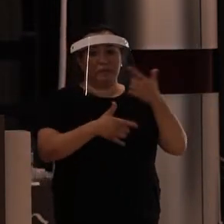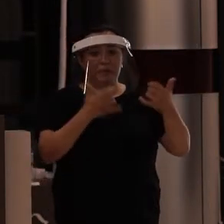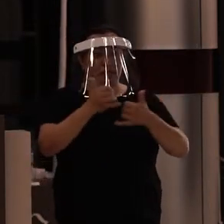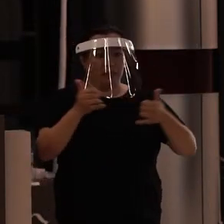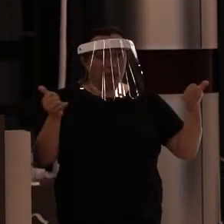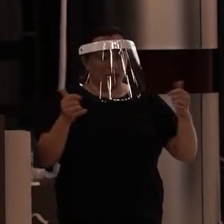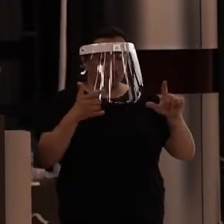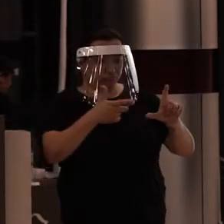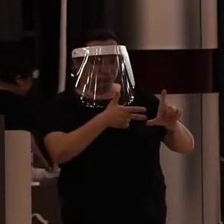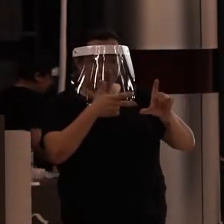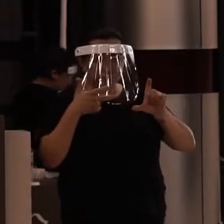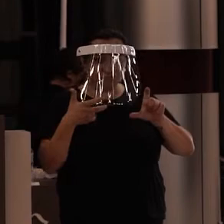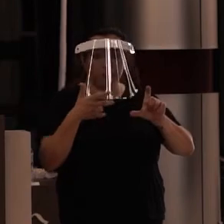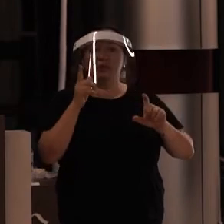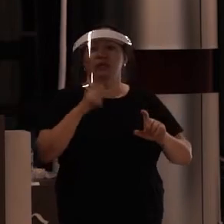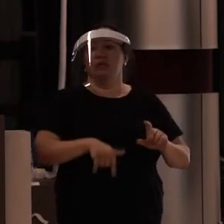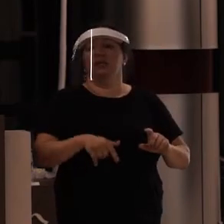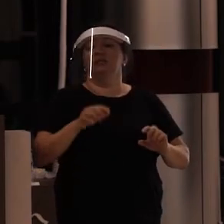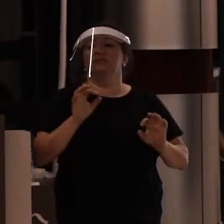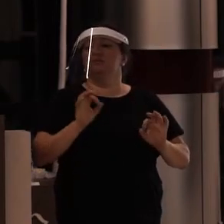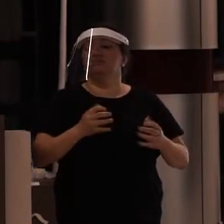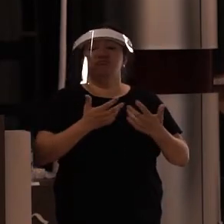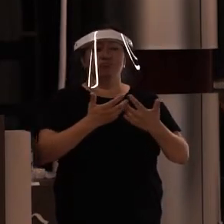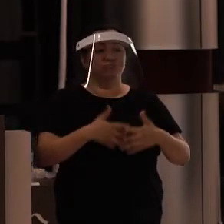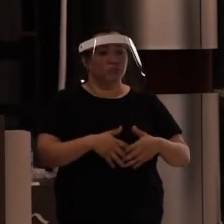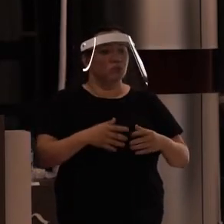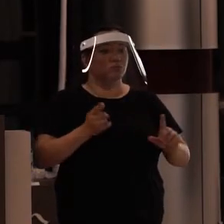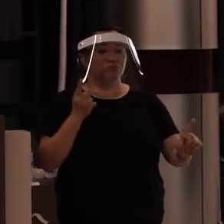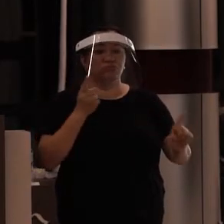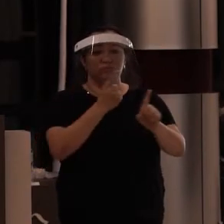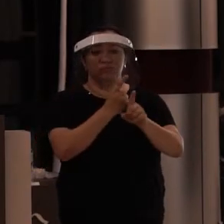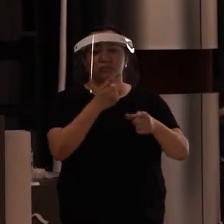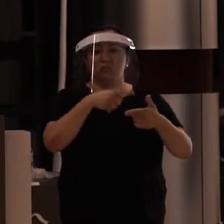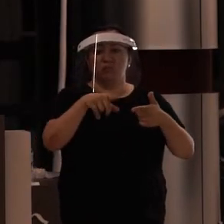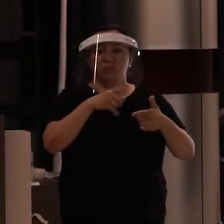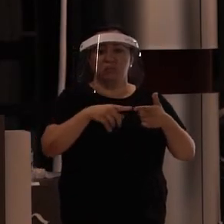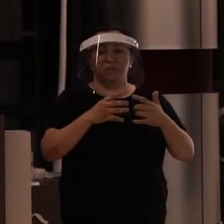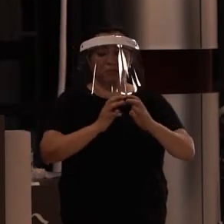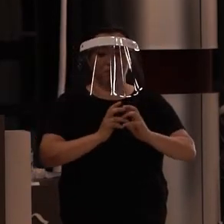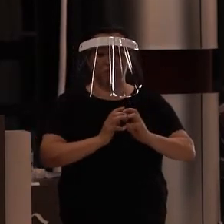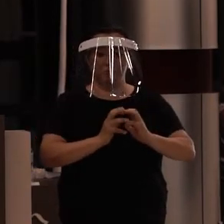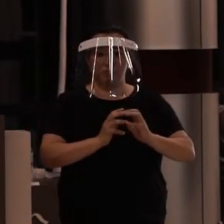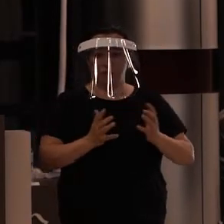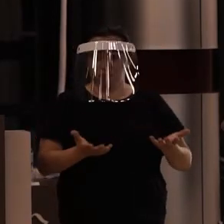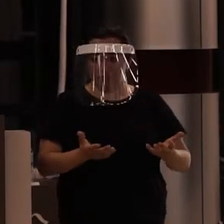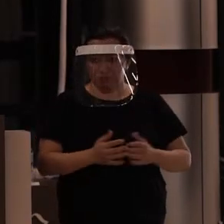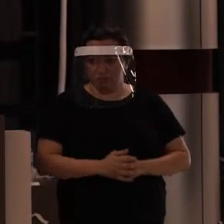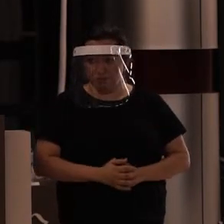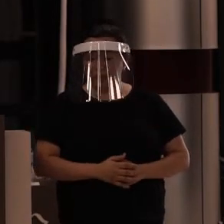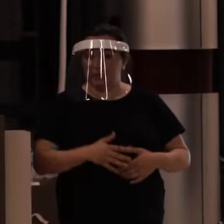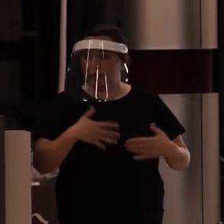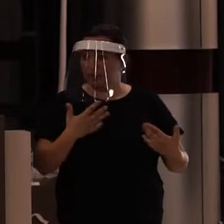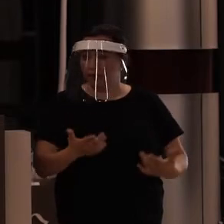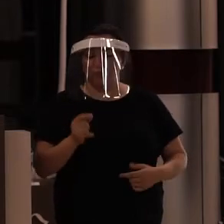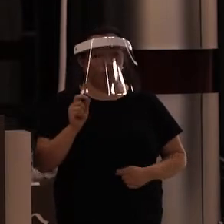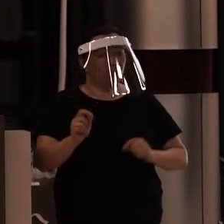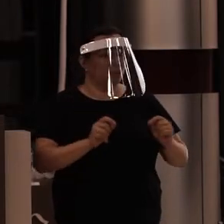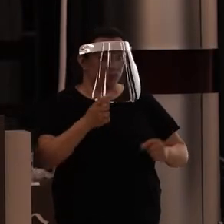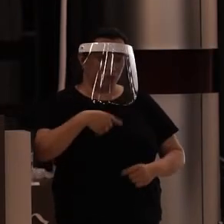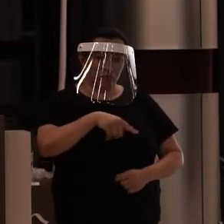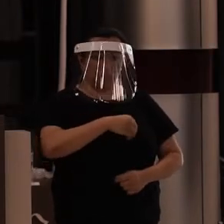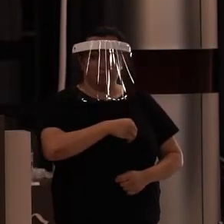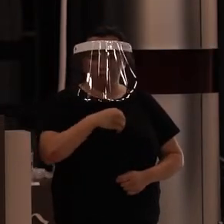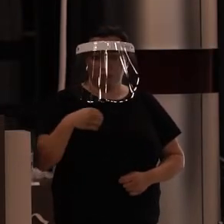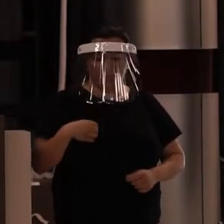câmara termográfica serve para detectar problema de origem mecânica. Então, quer dizer, nós somos